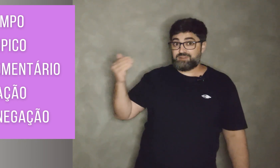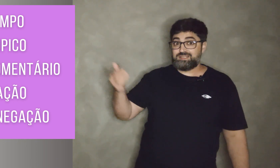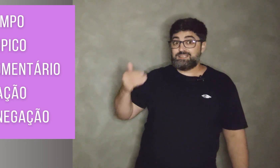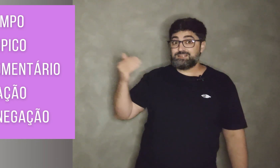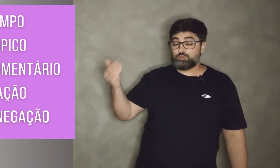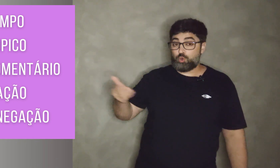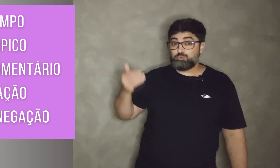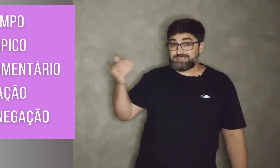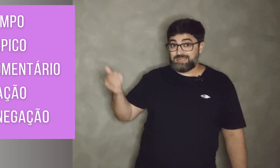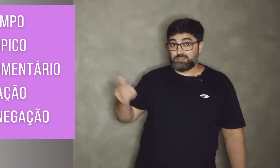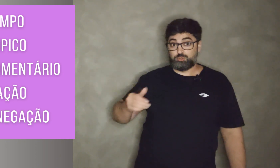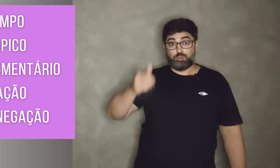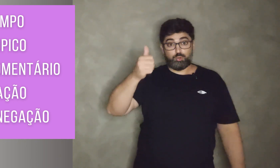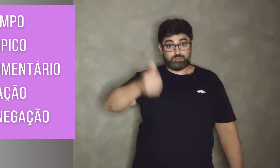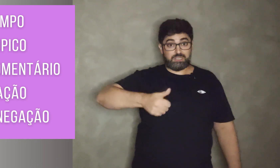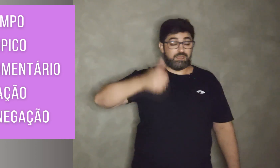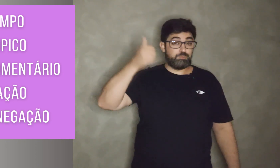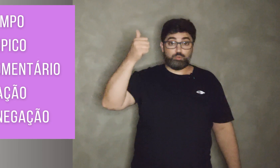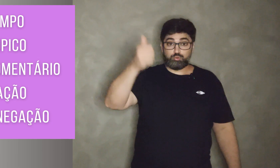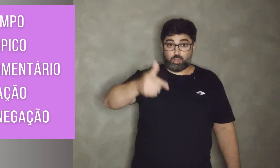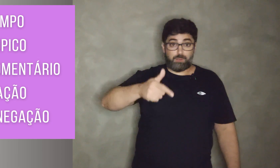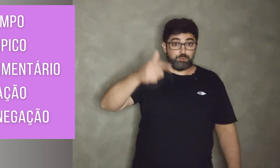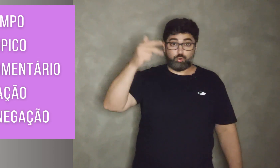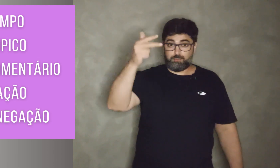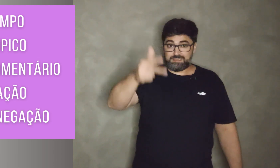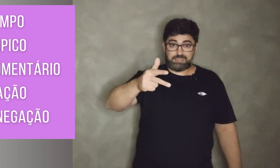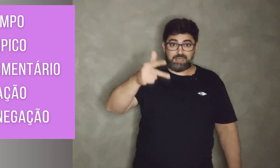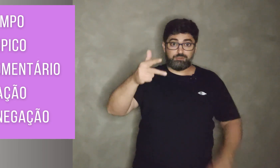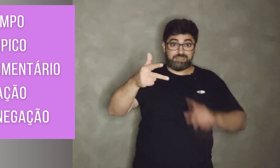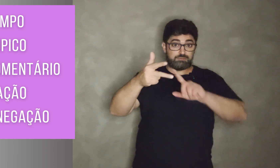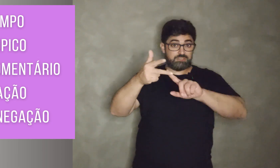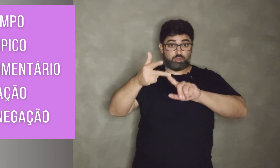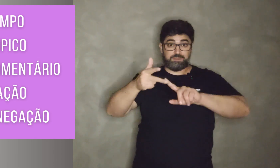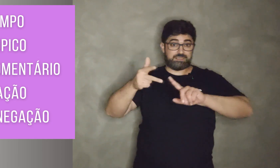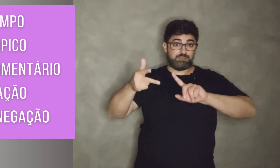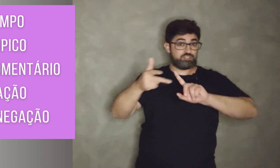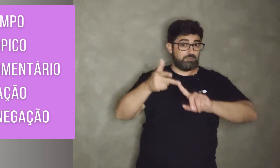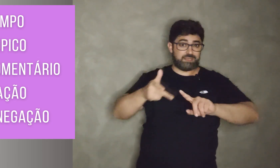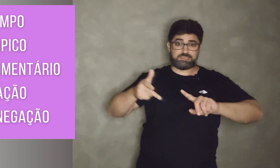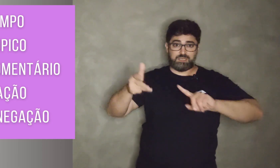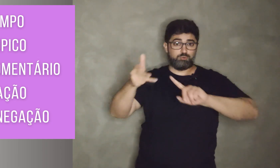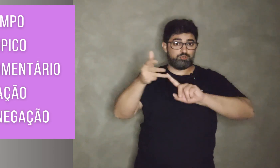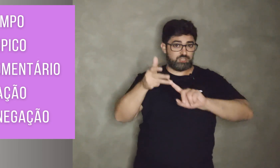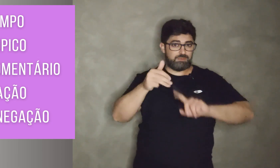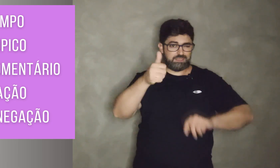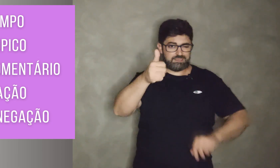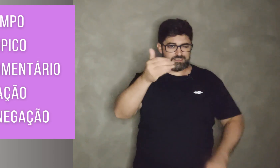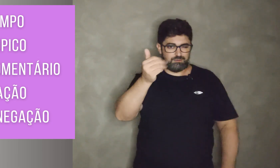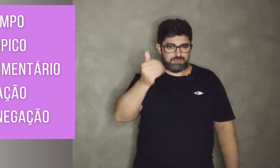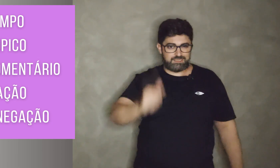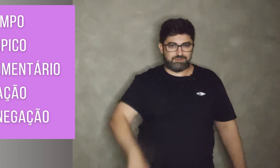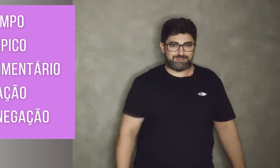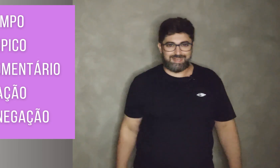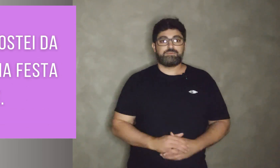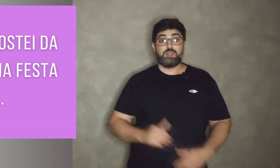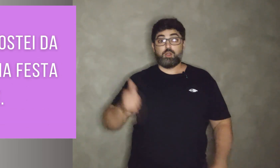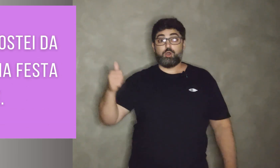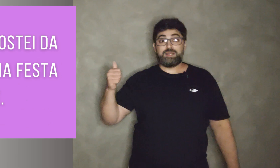vai encontrando o tempo, o tópico, o comentário e dentro desse comentário se é uma ação ou se é uma negação, beleza? Vamos lá. Olha